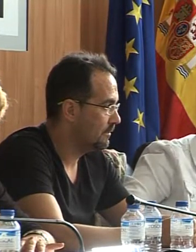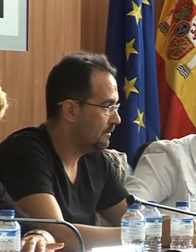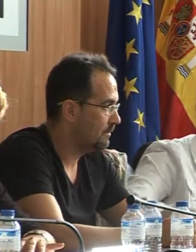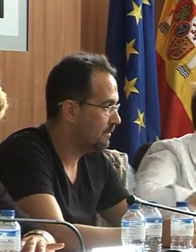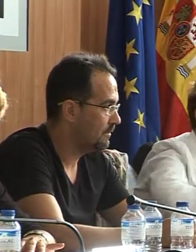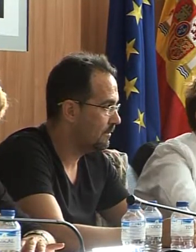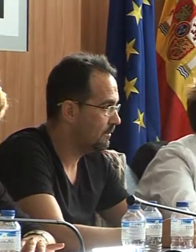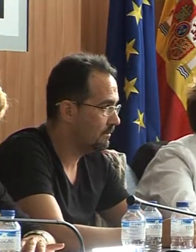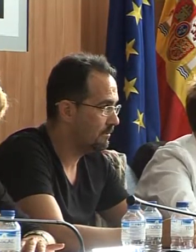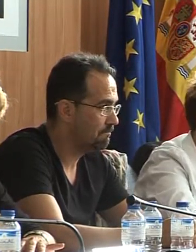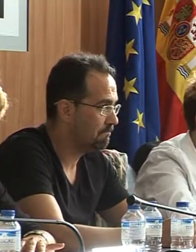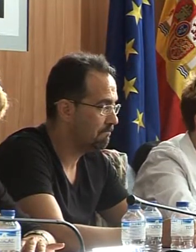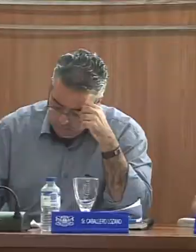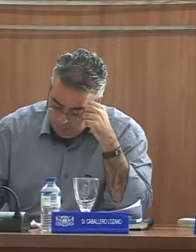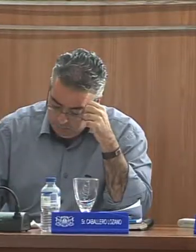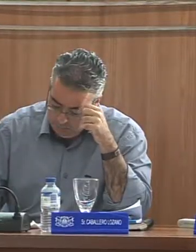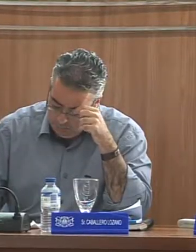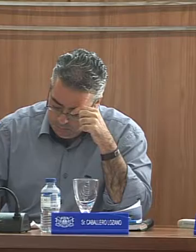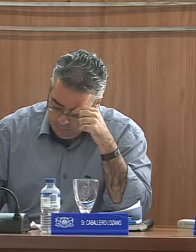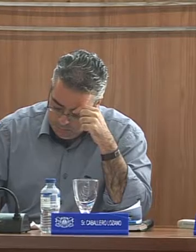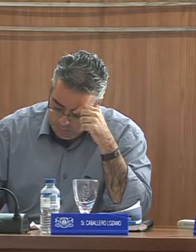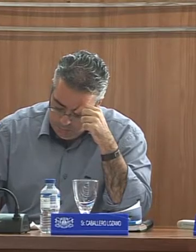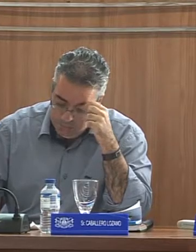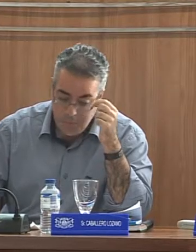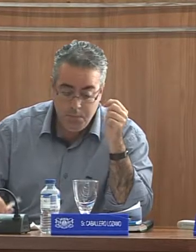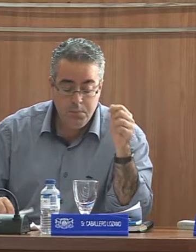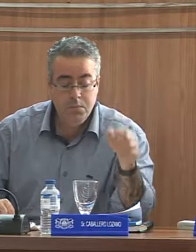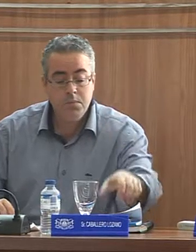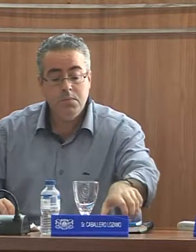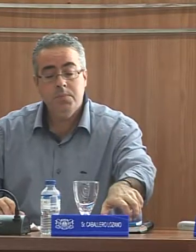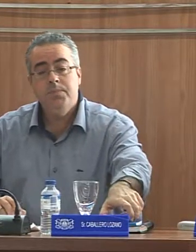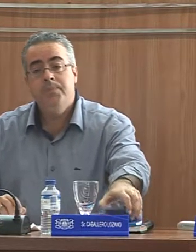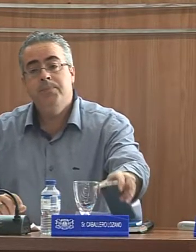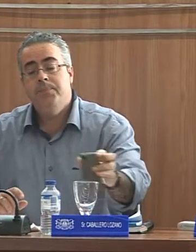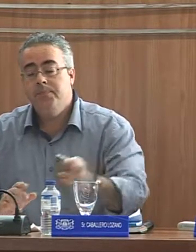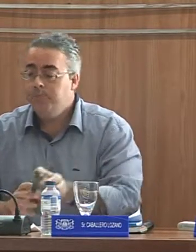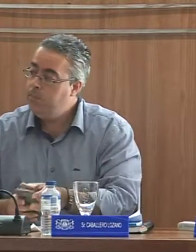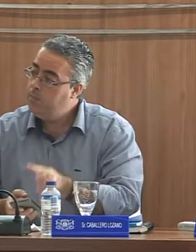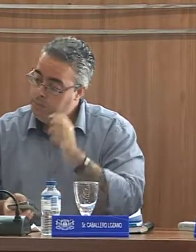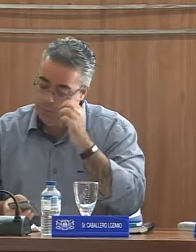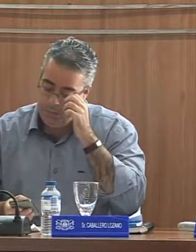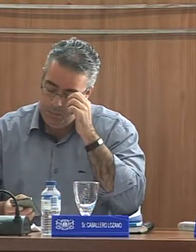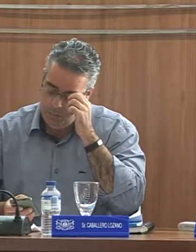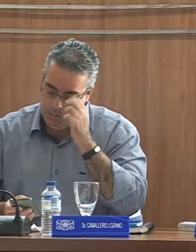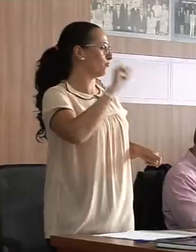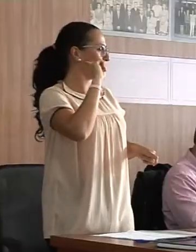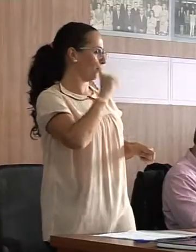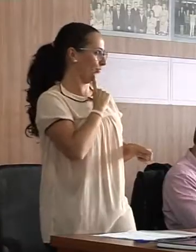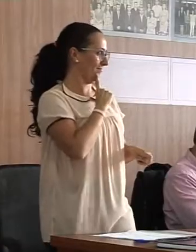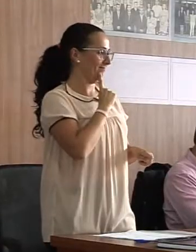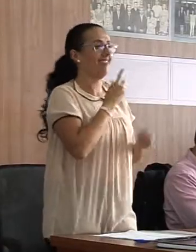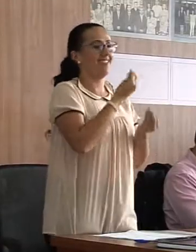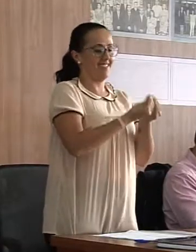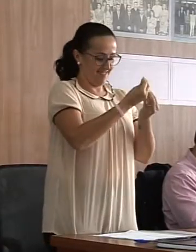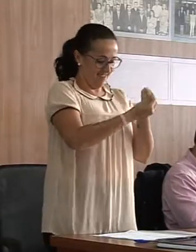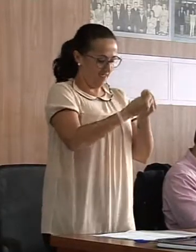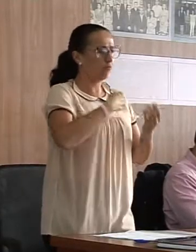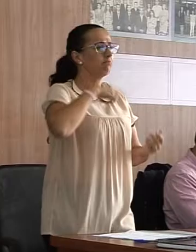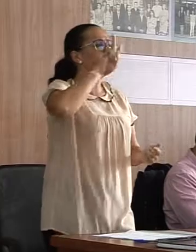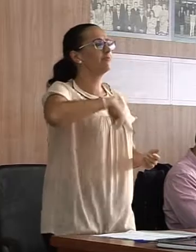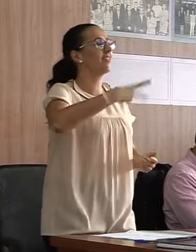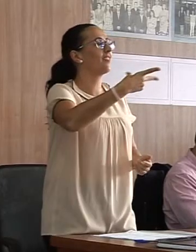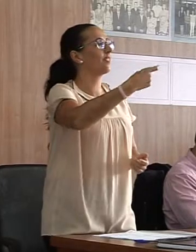sordas y sordociegas como garantes de su participación igualitaria en la vida democrática en la ley